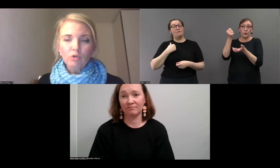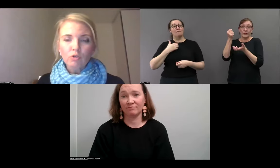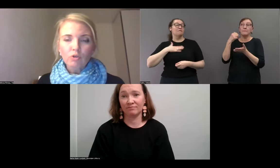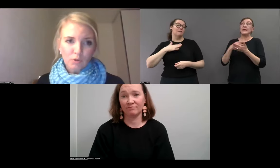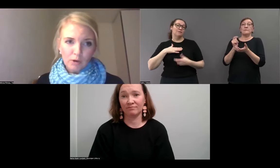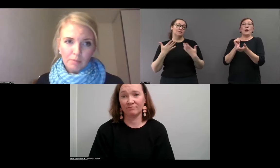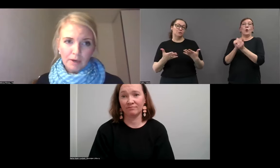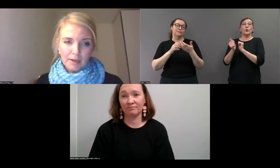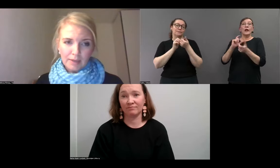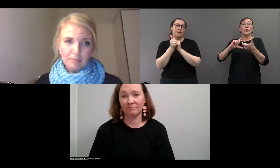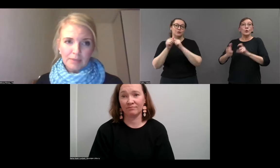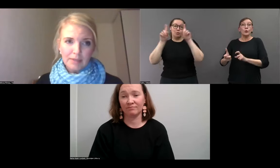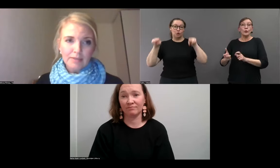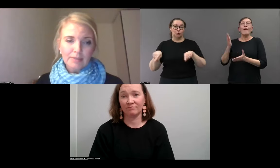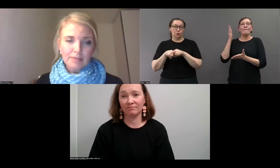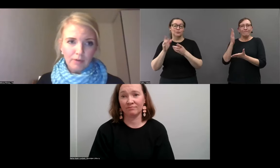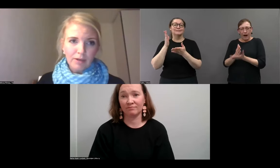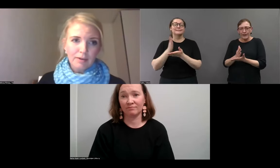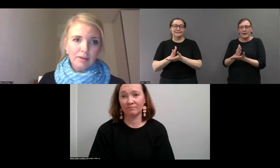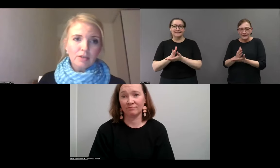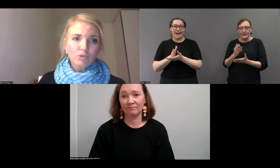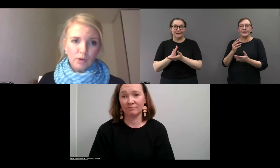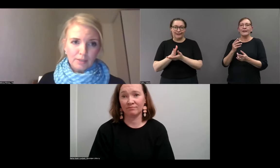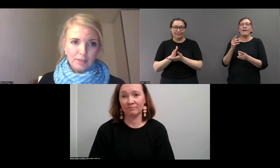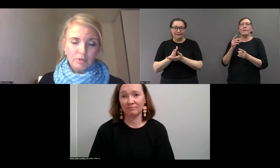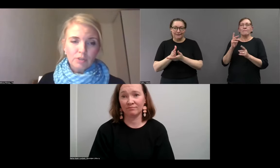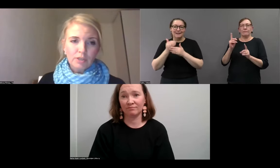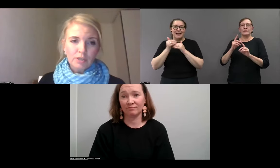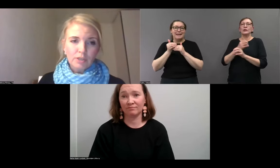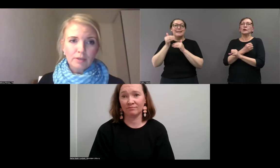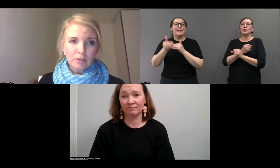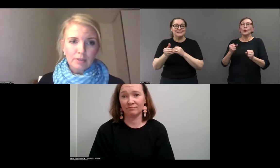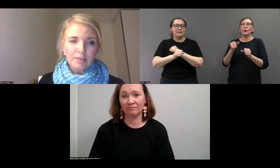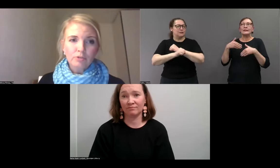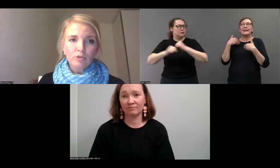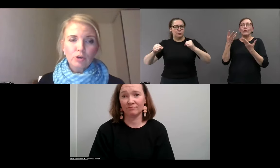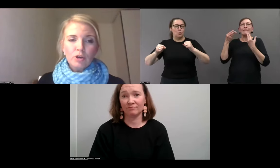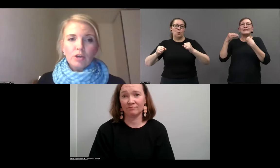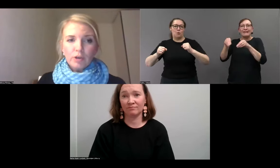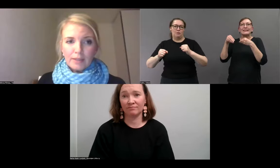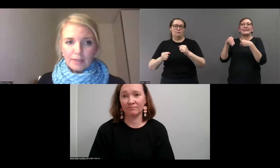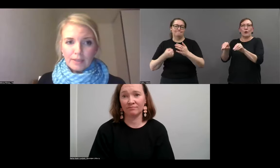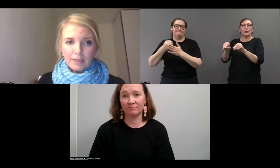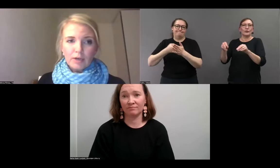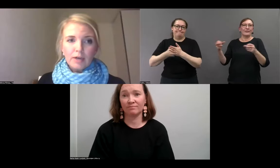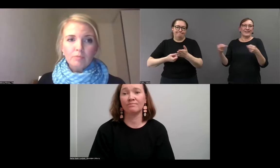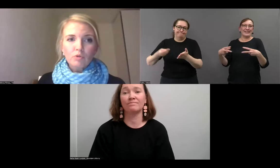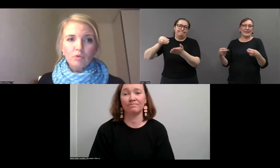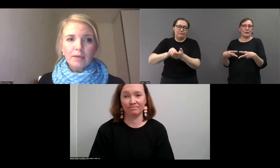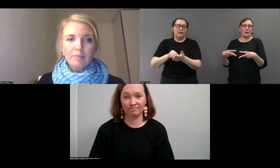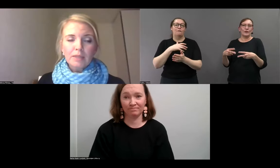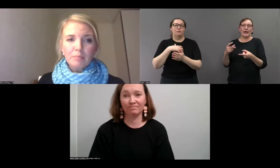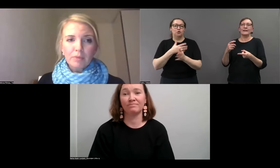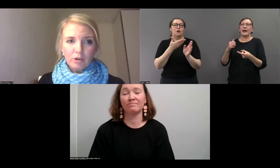urheiluruutu varmasti tulee olemaan ensimmäisiä seuraavia suuria satsauksia, joihin tekstitys saadaan,